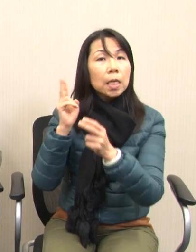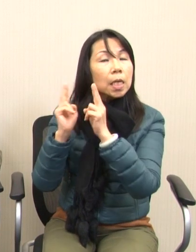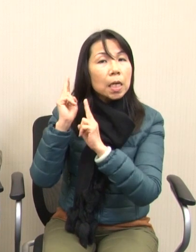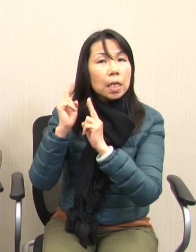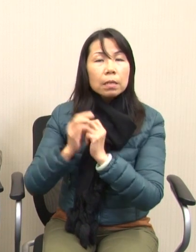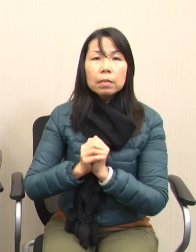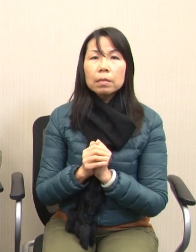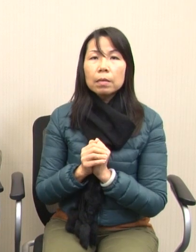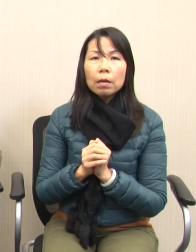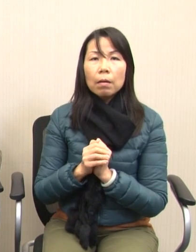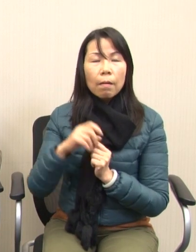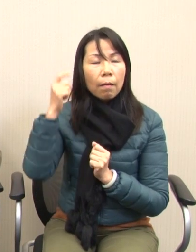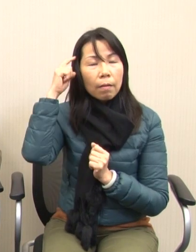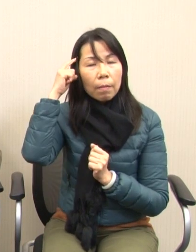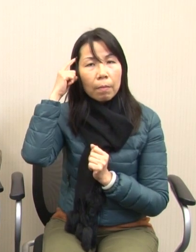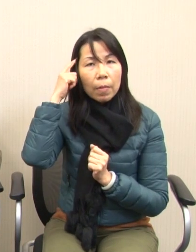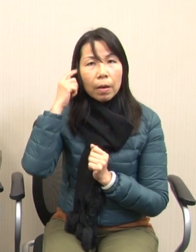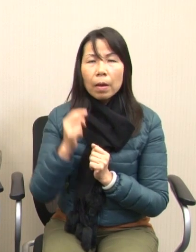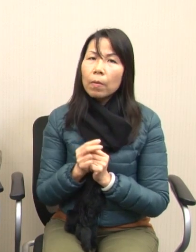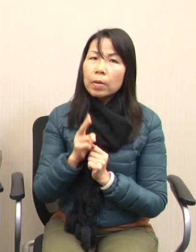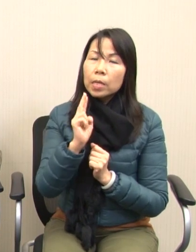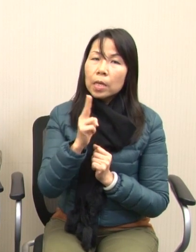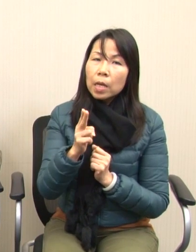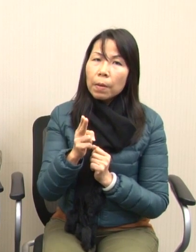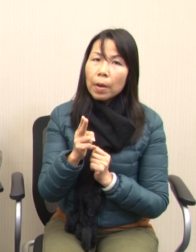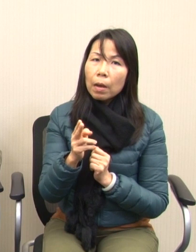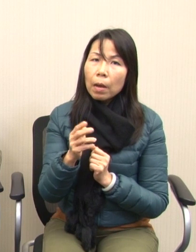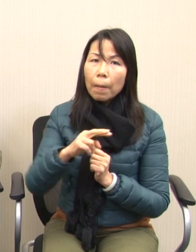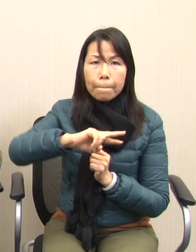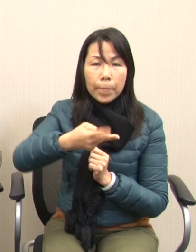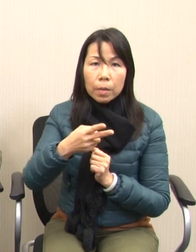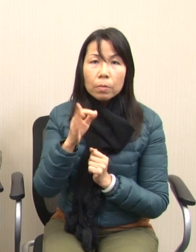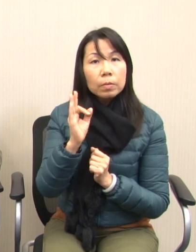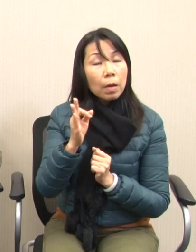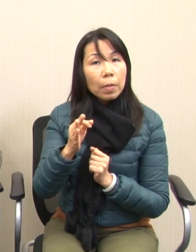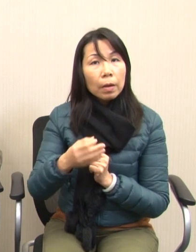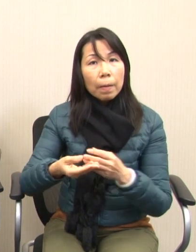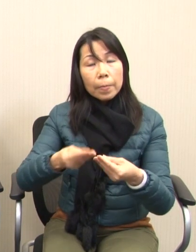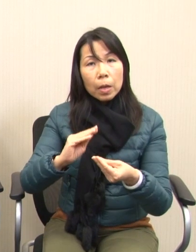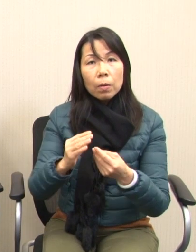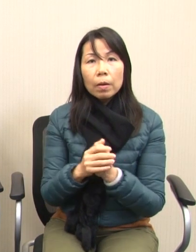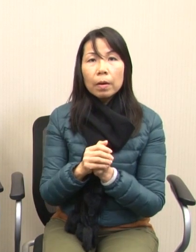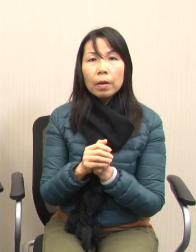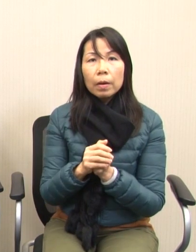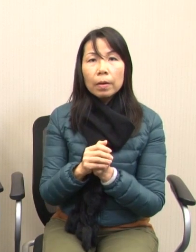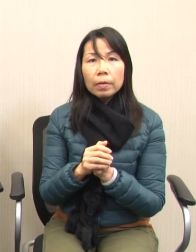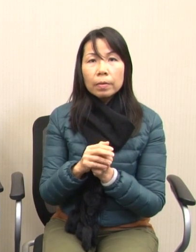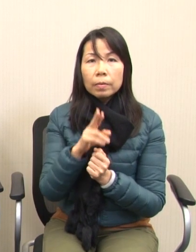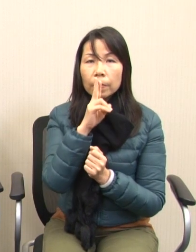源，有乜諗？點解你由200多變300多？是因為你啊，